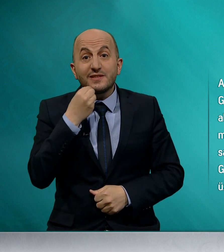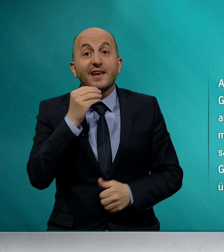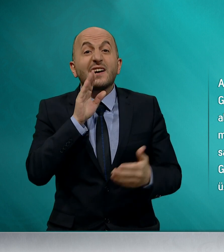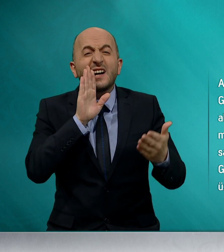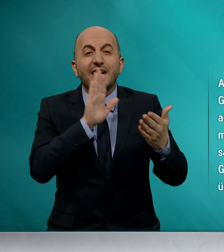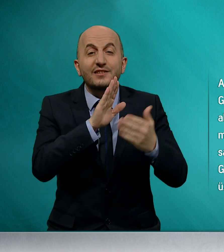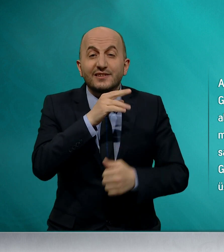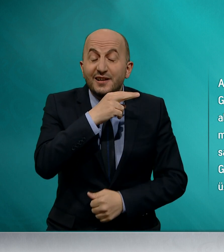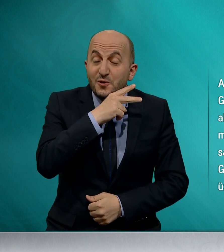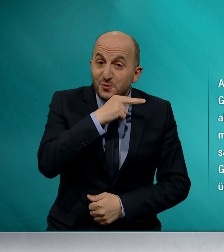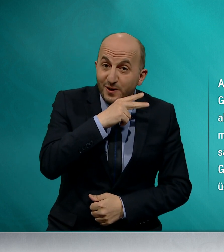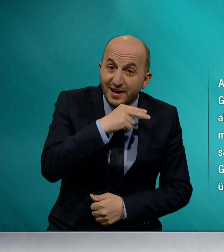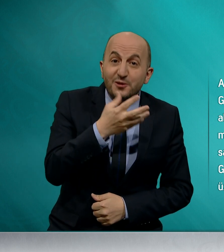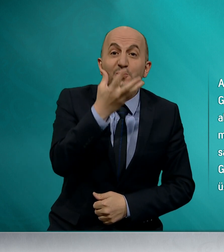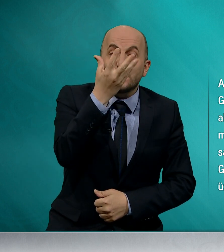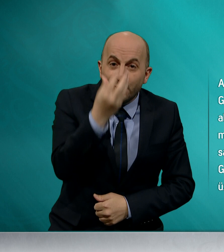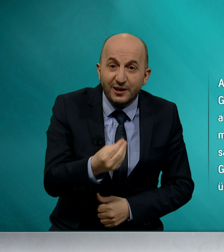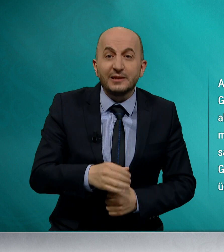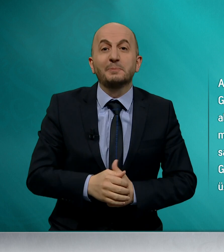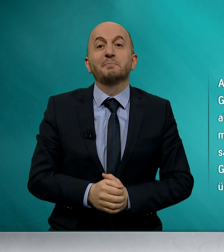Gençlerimize karşı güler yüzlü olalım.